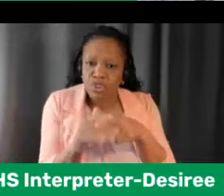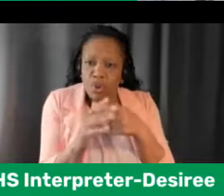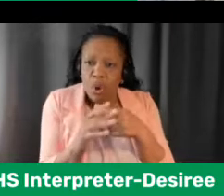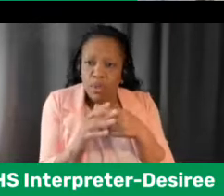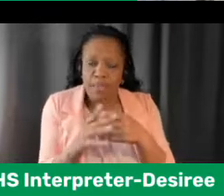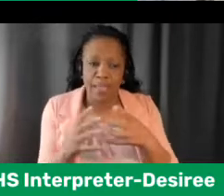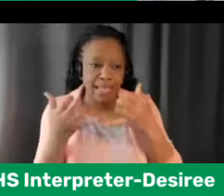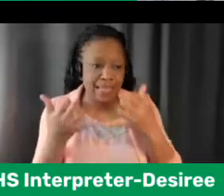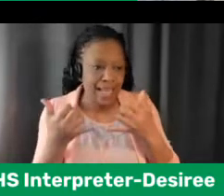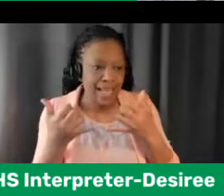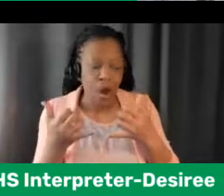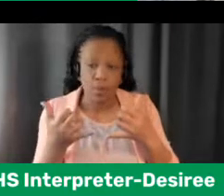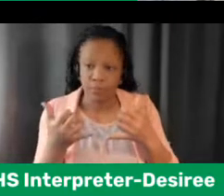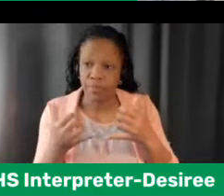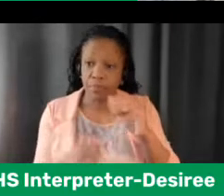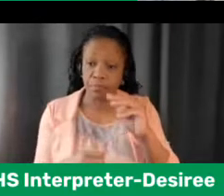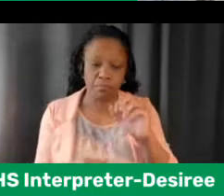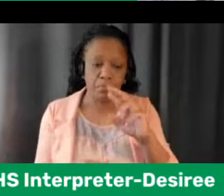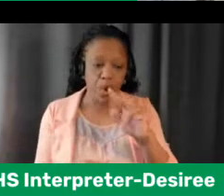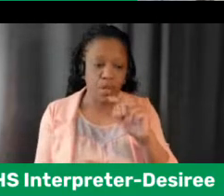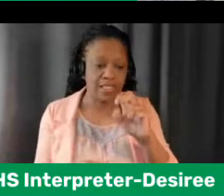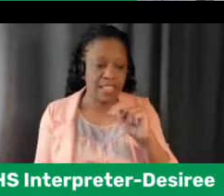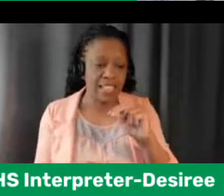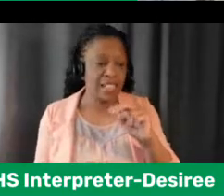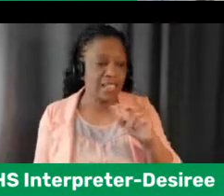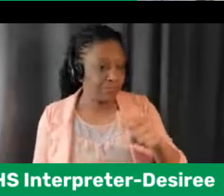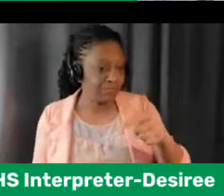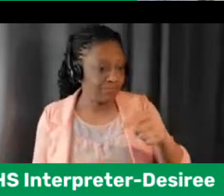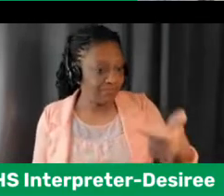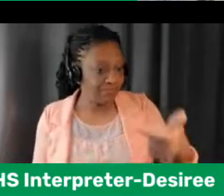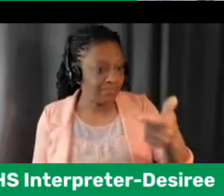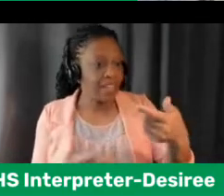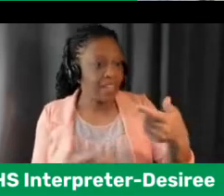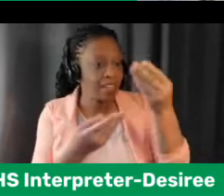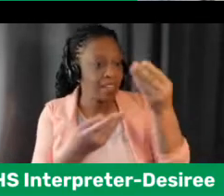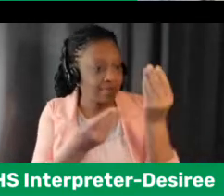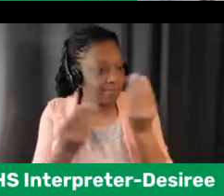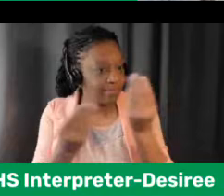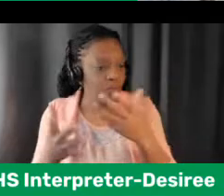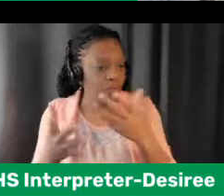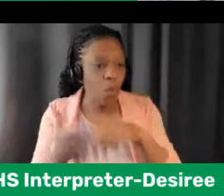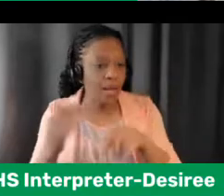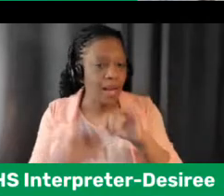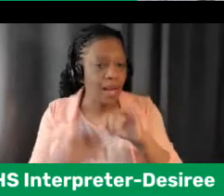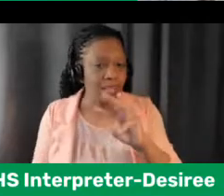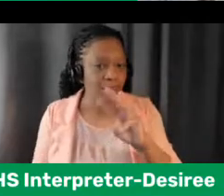discuss what IWCA is and what we're building there.